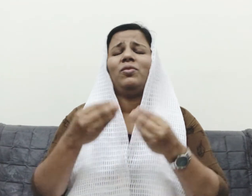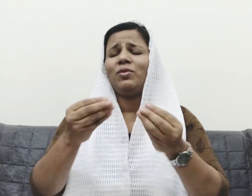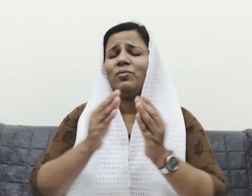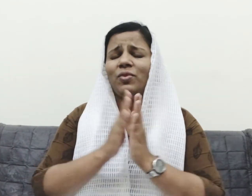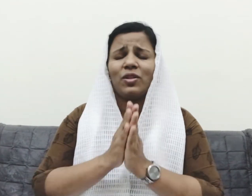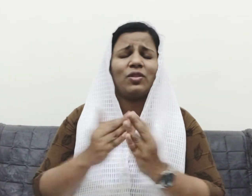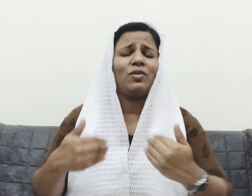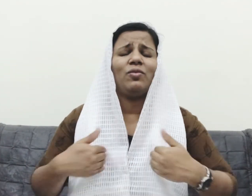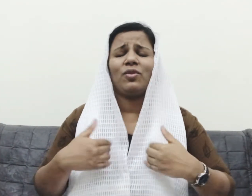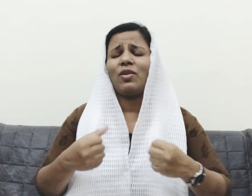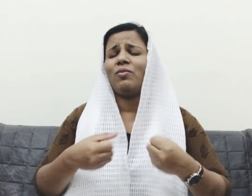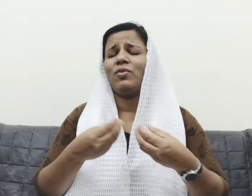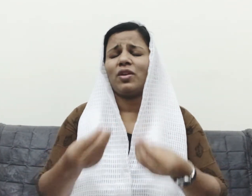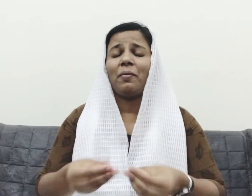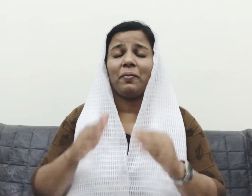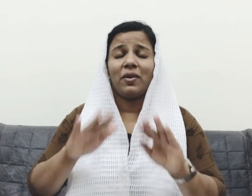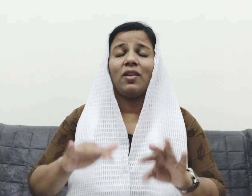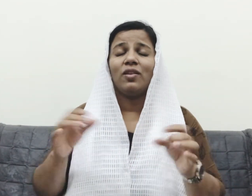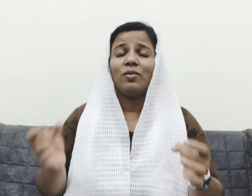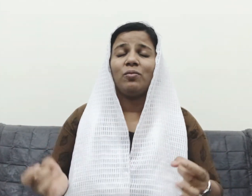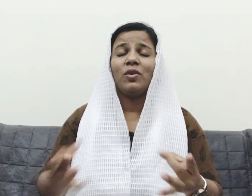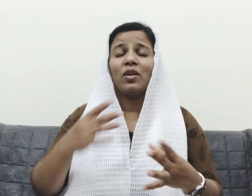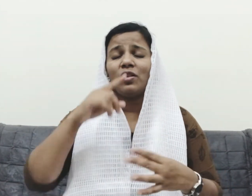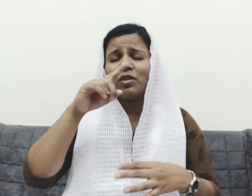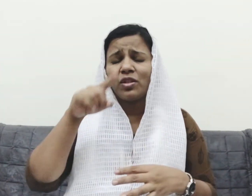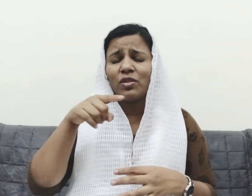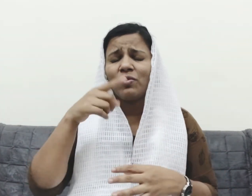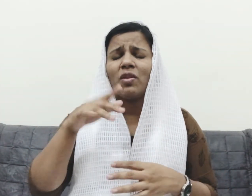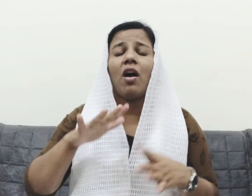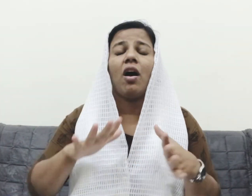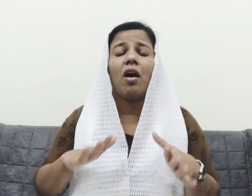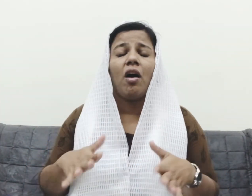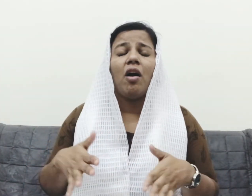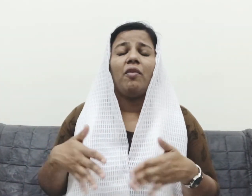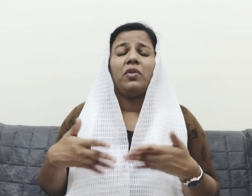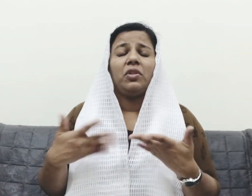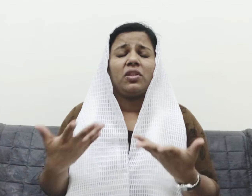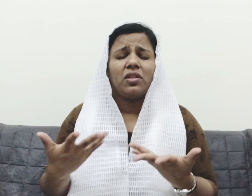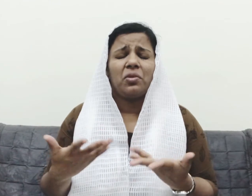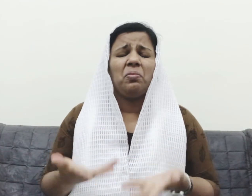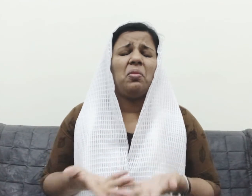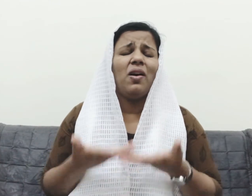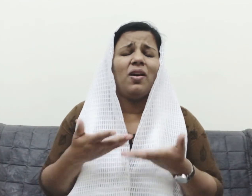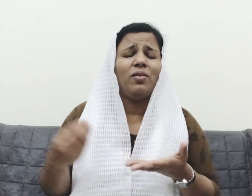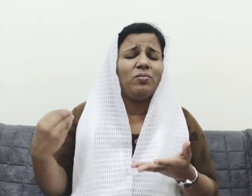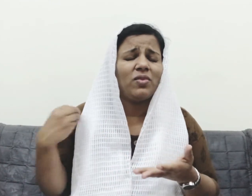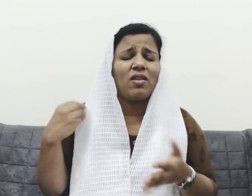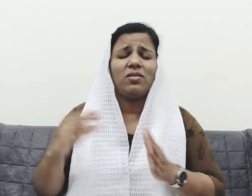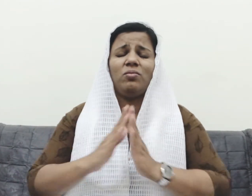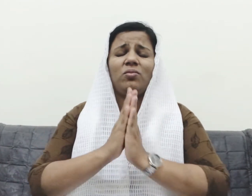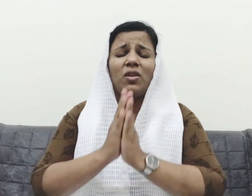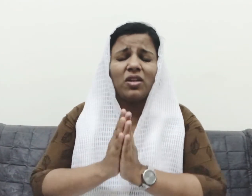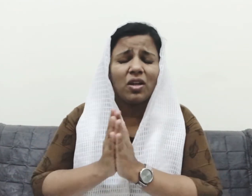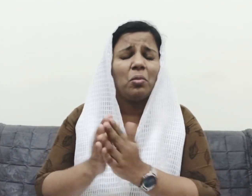തന്നെ ഇന്ന് ഈ പ്രഭാത സമയത്ത് കർത്താവെ, ജീവിതത്തിൽ ആവശ്യങ്ങളുടെ മുഖങ്ങളിൽ നിന്ന് ഭാരപ്പെടുന്നവരുണ്ട്. അത് സാമ്പത്തിക